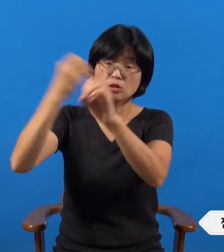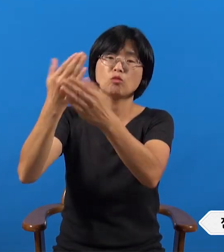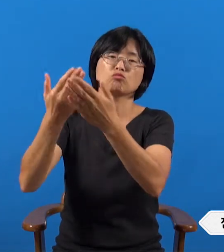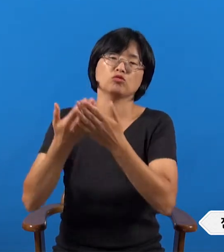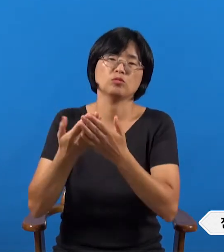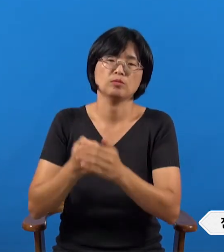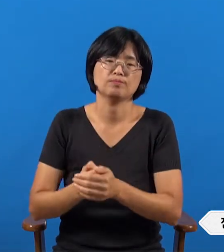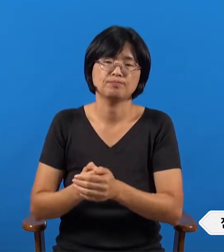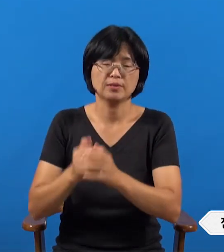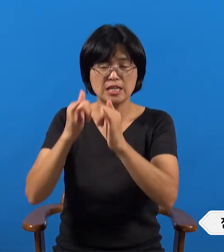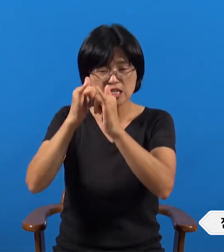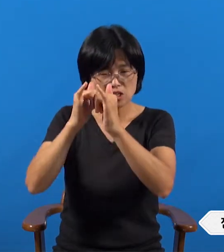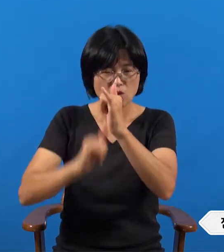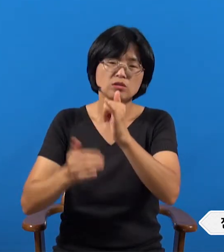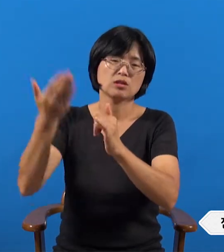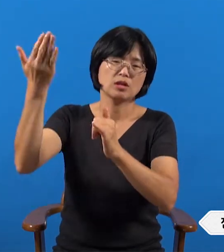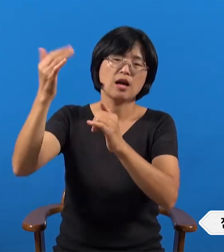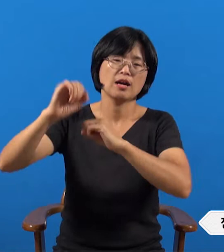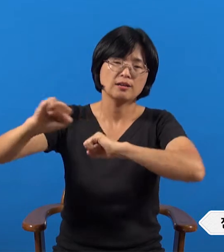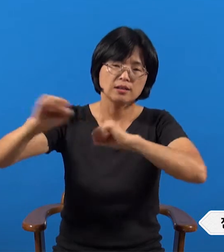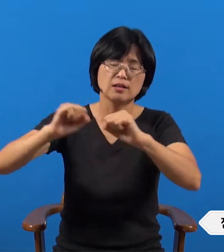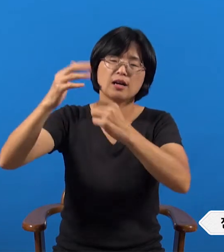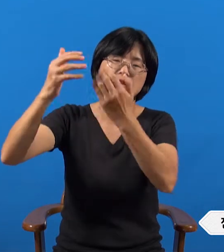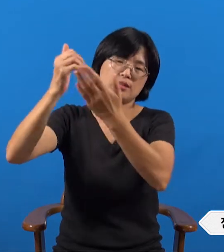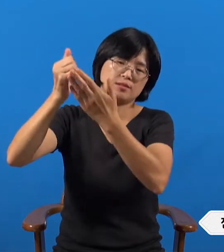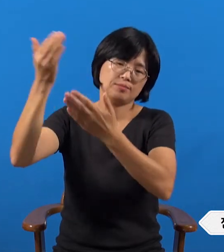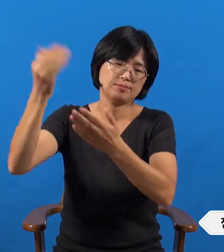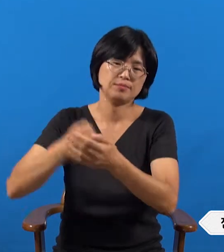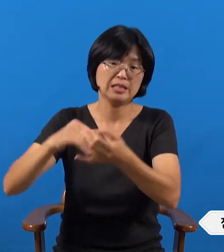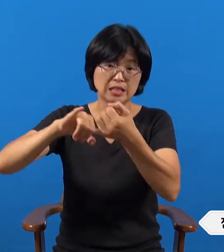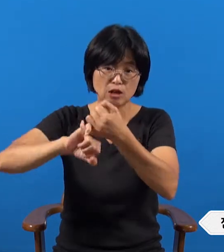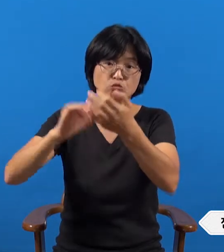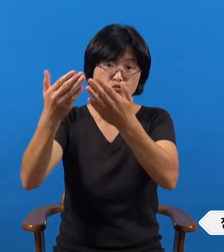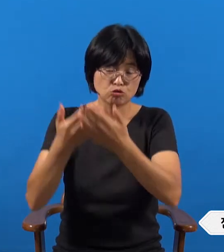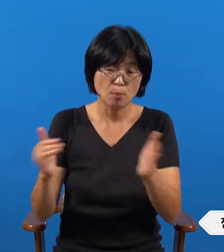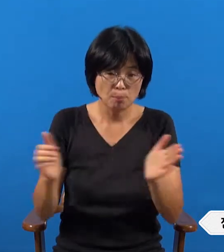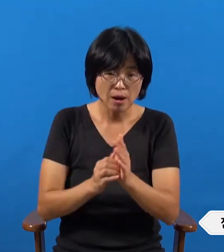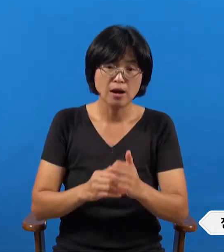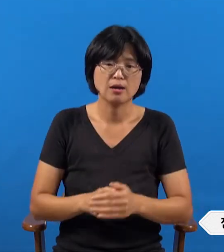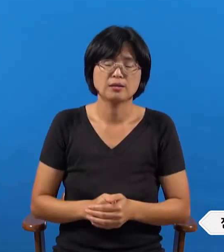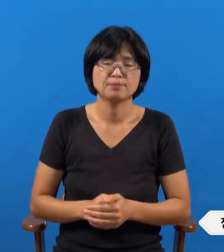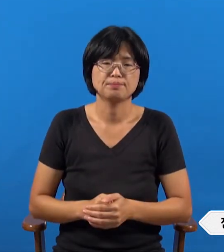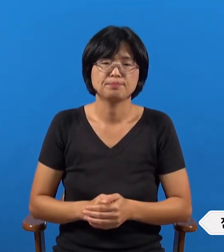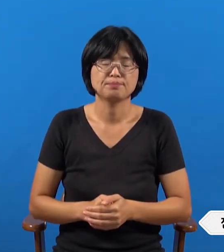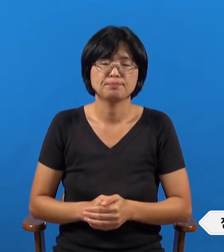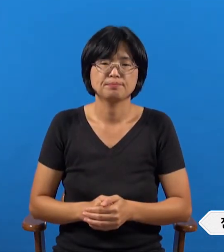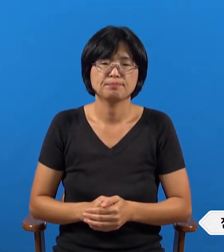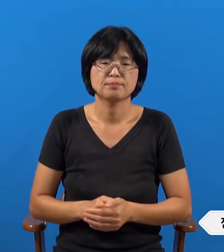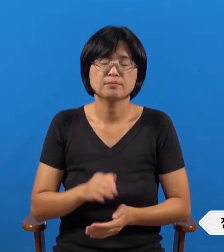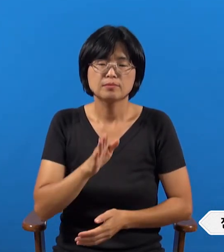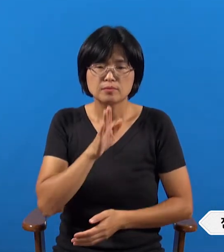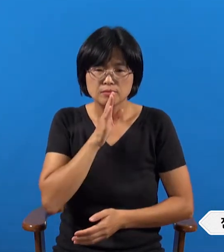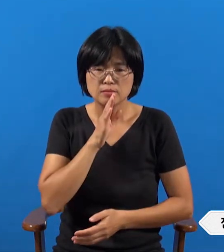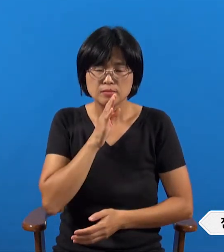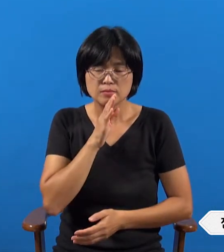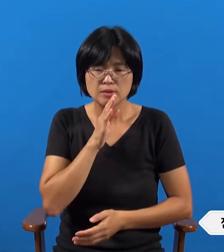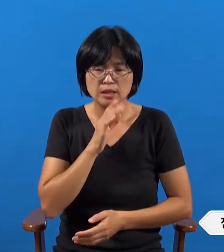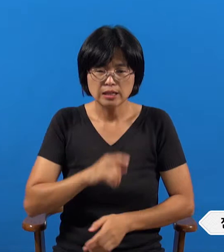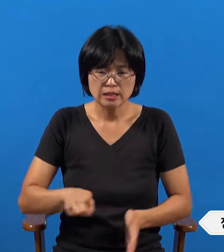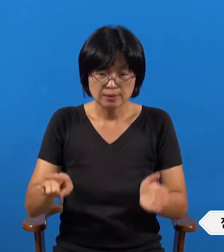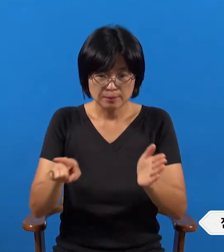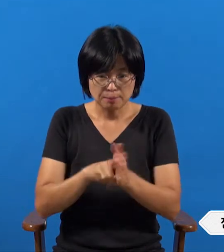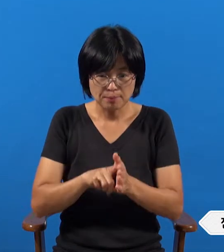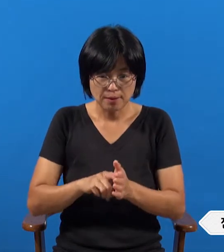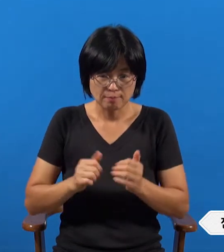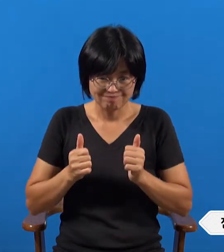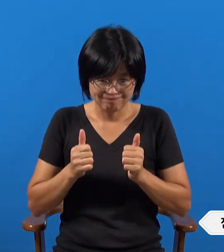기도 응답하십니다. 하나님께서 역사하실 것입니다. 하나님 약속하셨습니다. 하나님 신실하십니다. 우리는